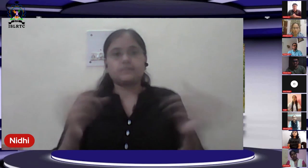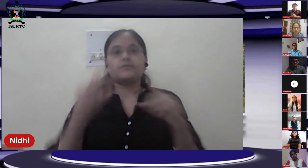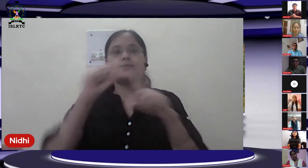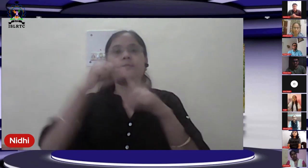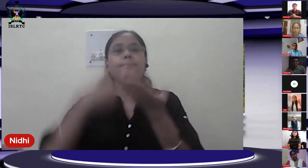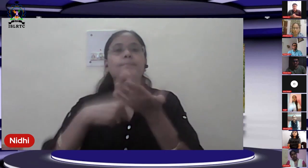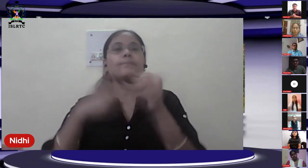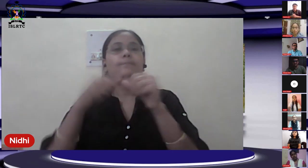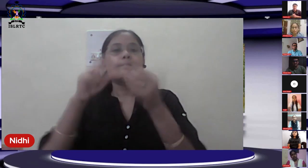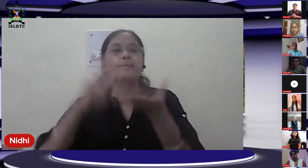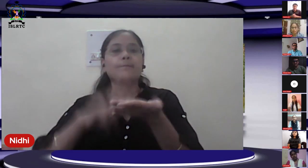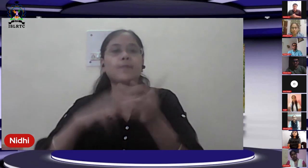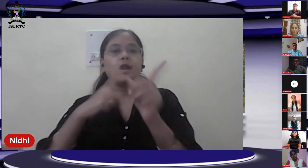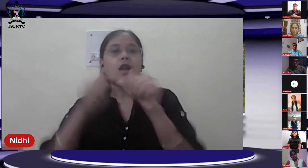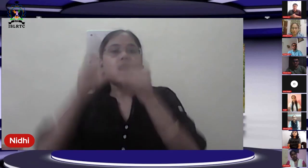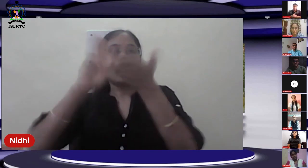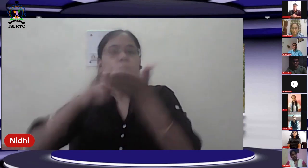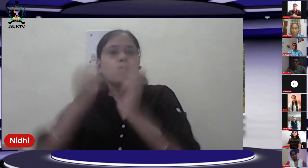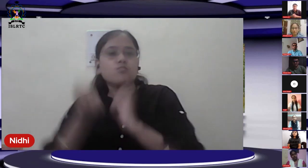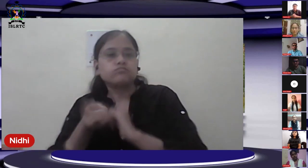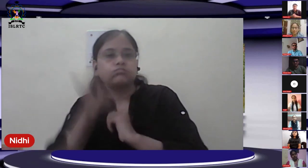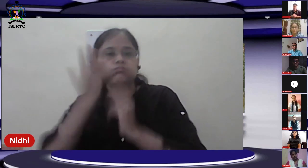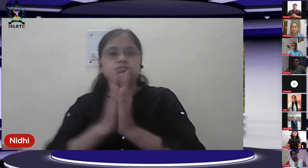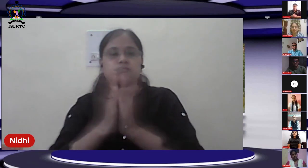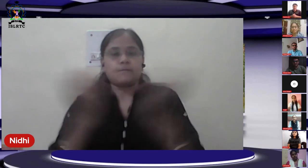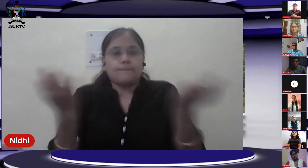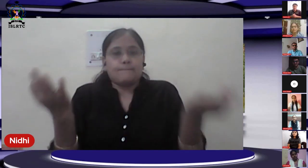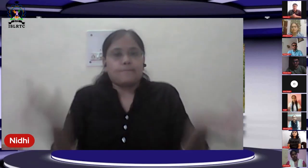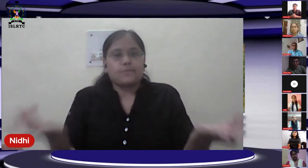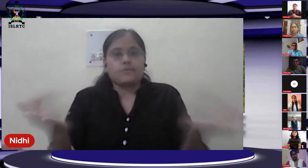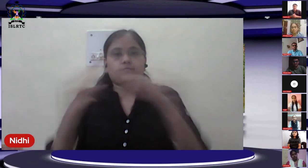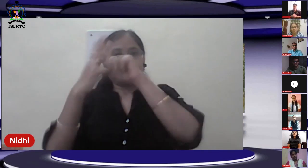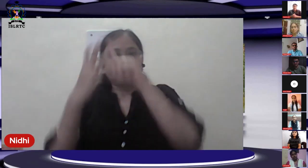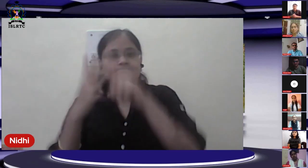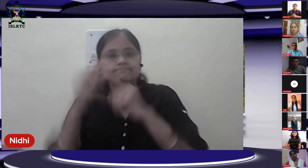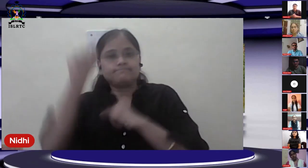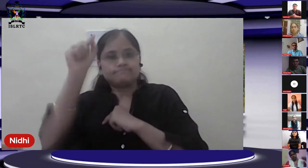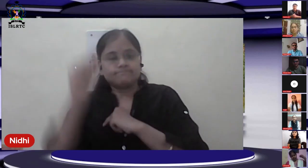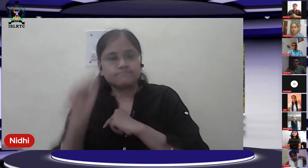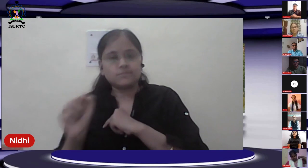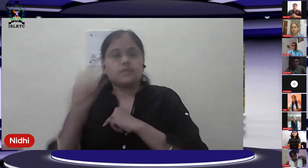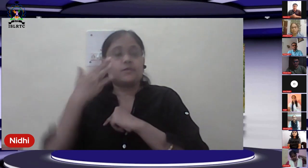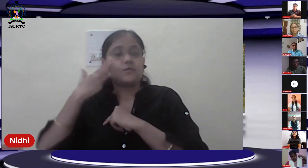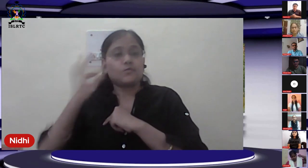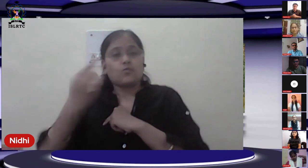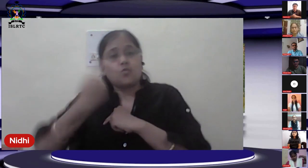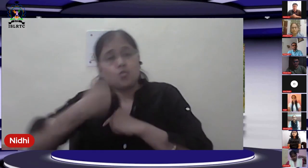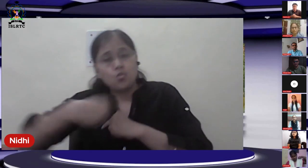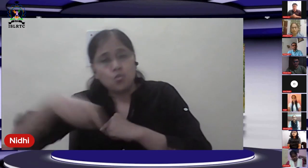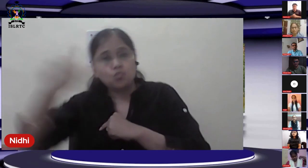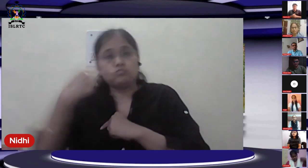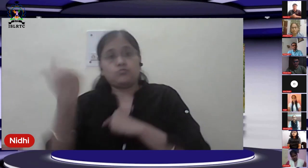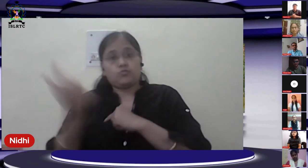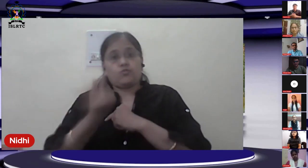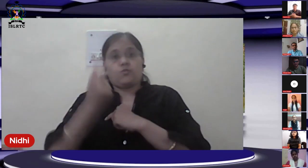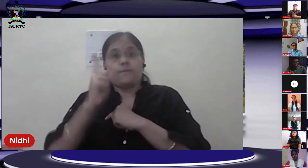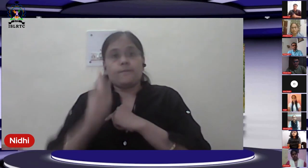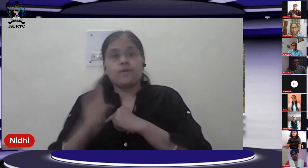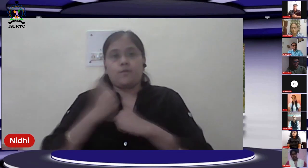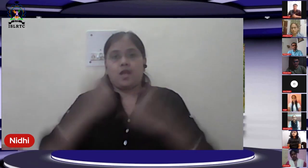चाहिए, ताकि हमारा मानसिक स्वास्थ्य, हमारी हेल्थ, हमारा जीवन शैली बहुत अच्छा हो सके। तो ये हमें